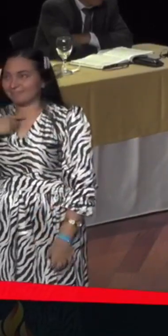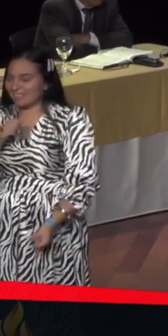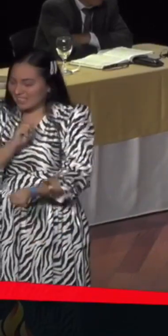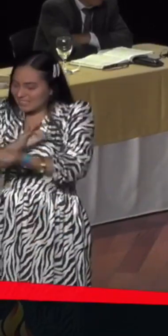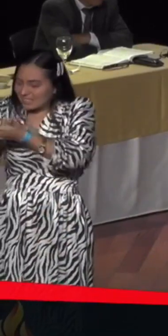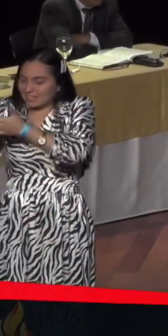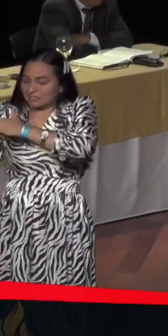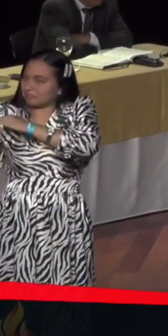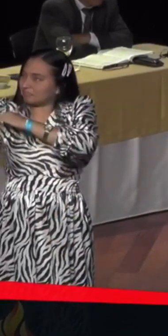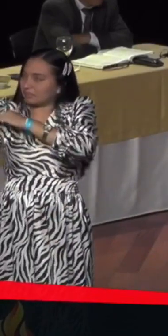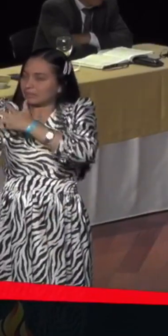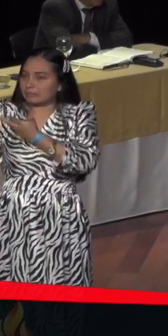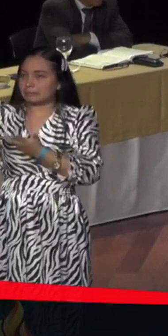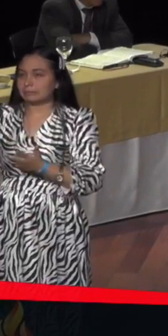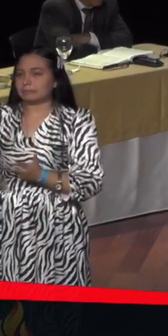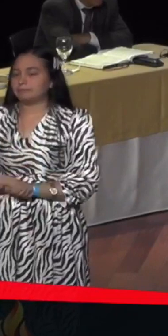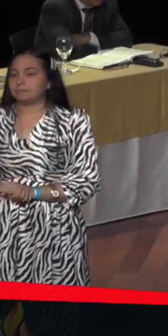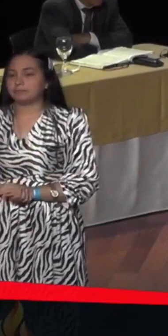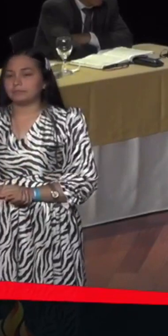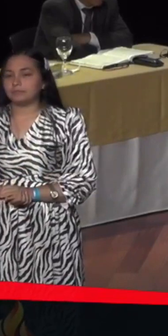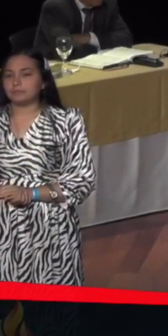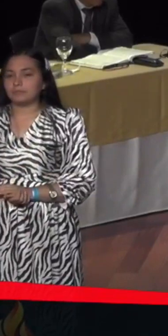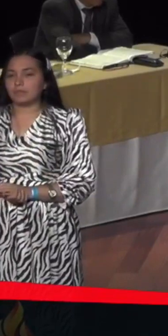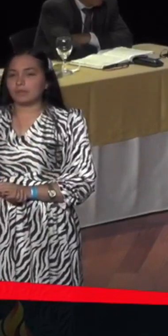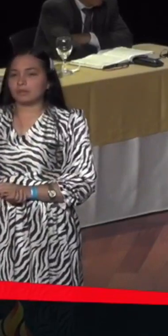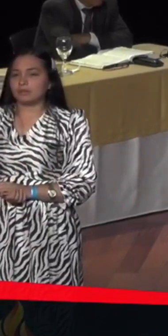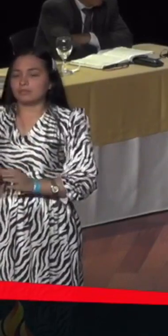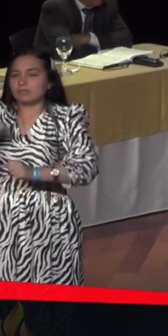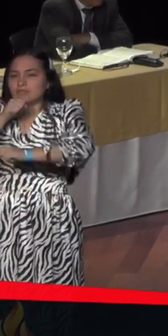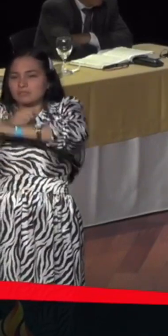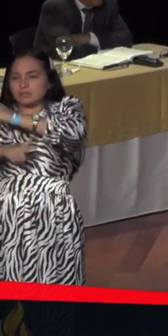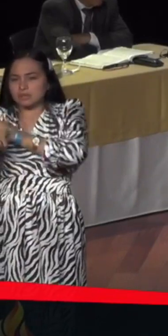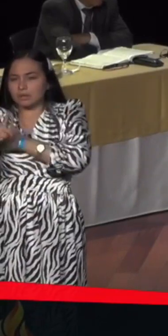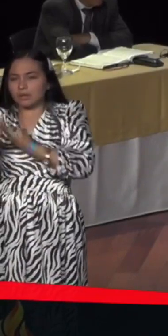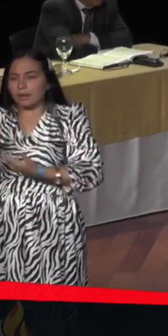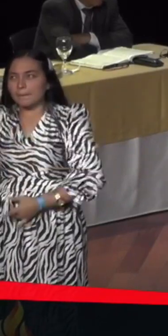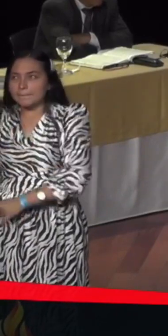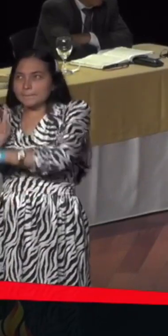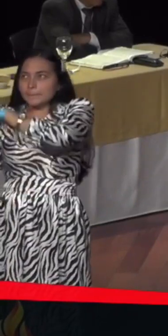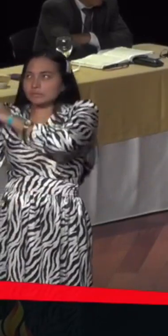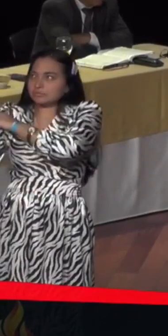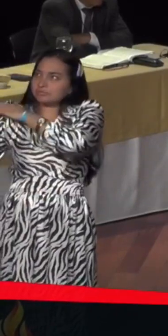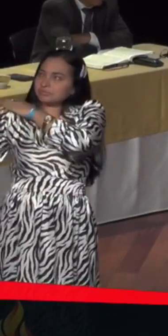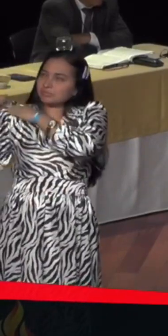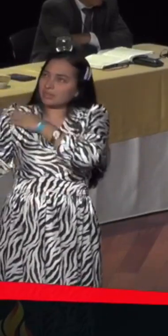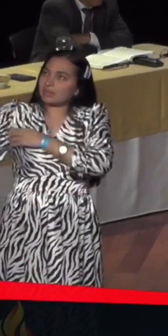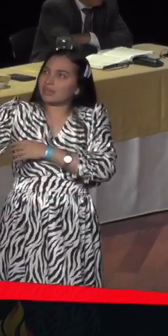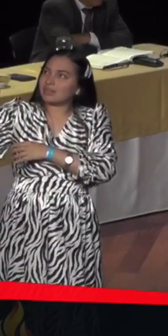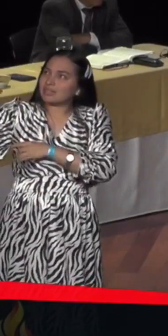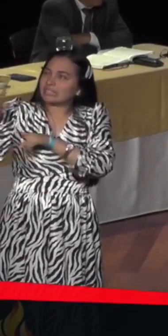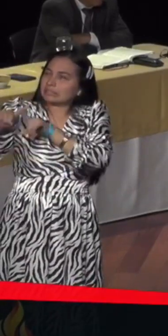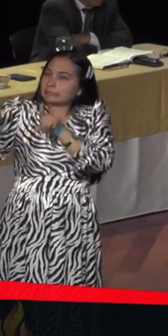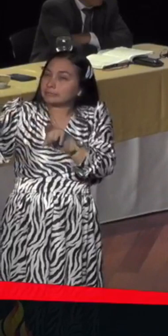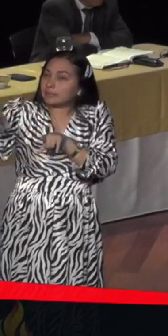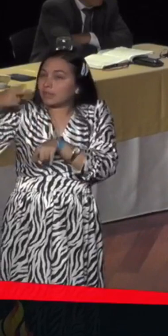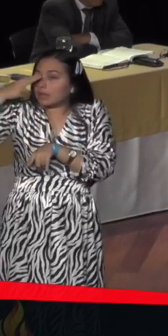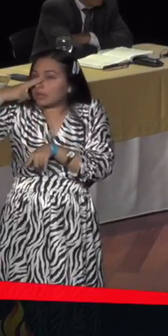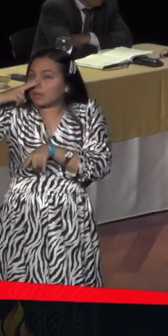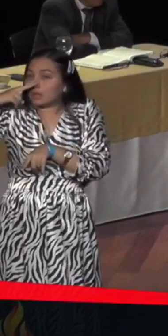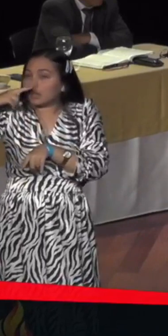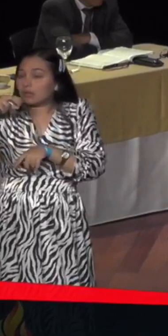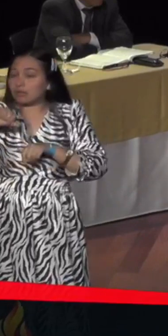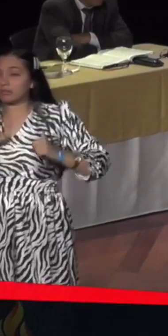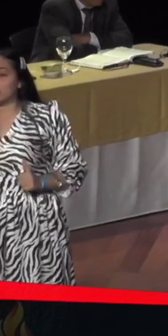Samuel escuchó un llamado diferente al de los hijos de Elí. Los hijos de Elí vivían en